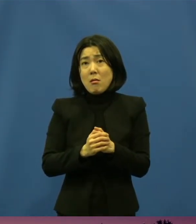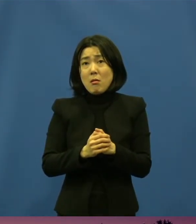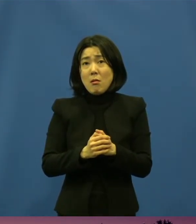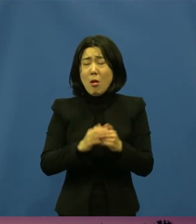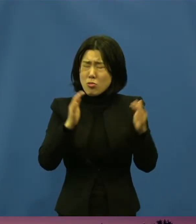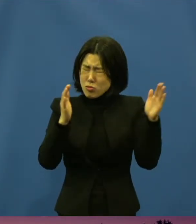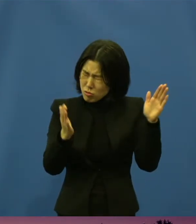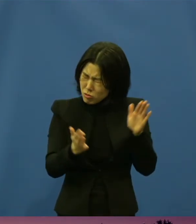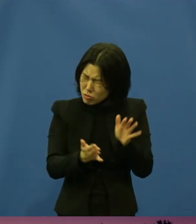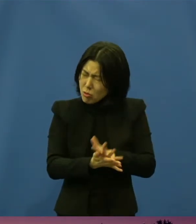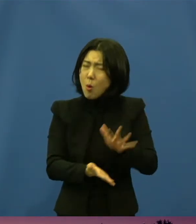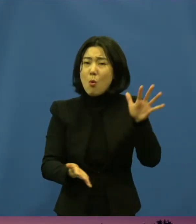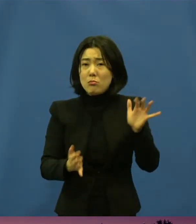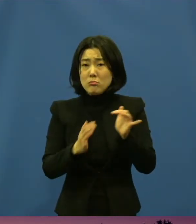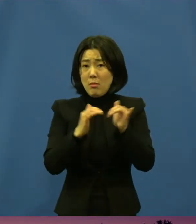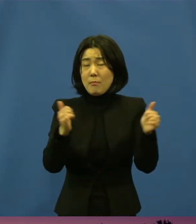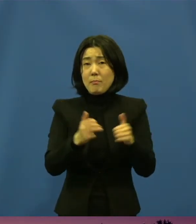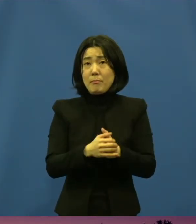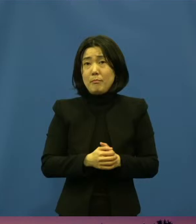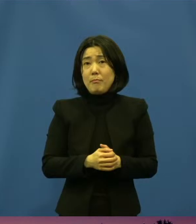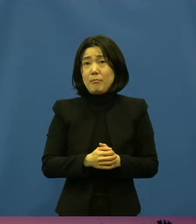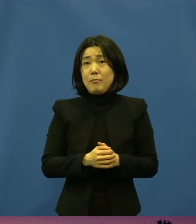열정 다녔단 말이죠.